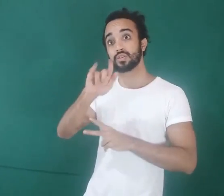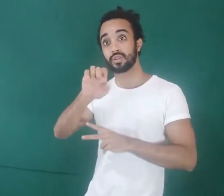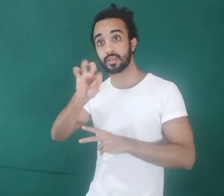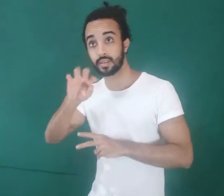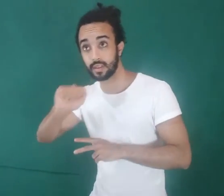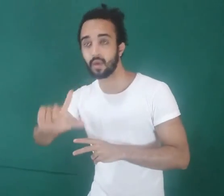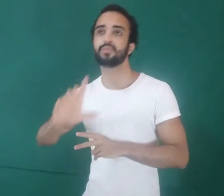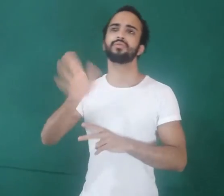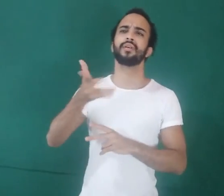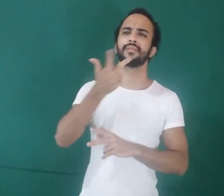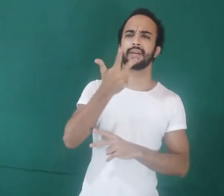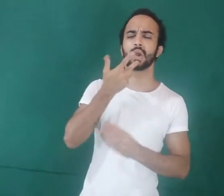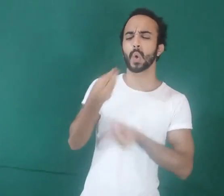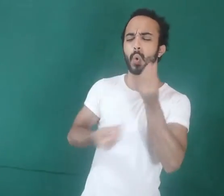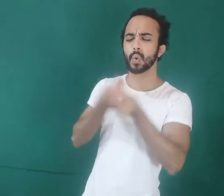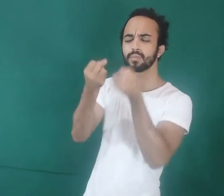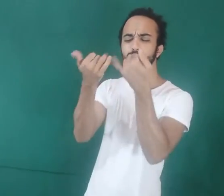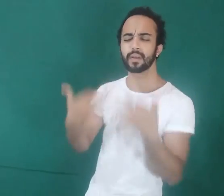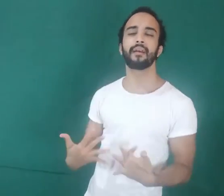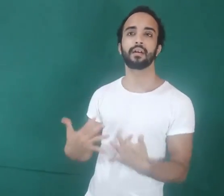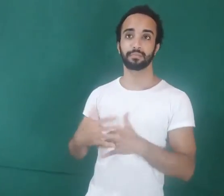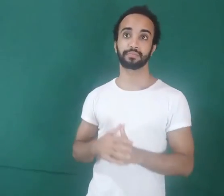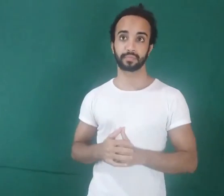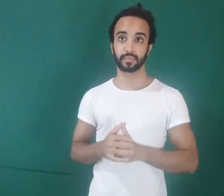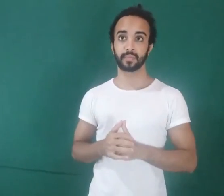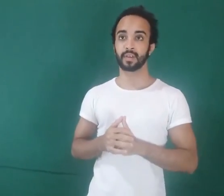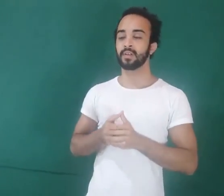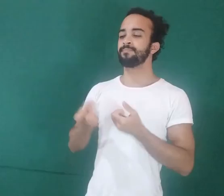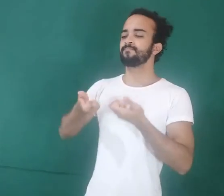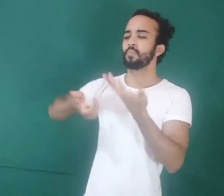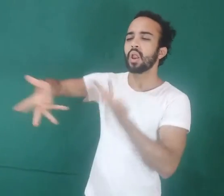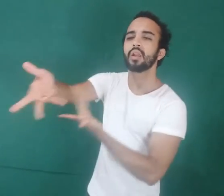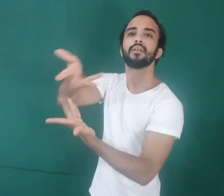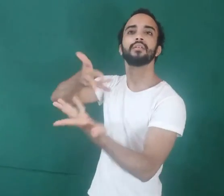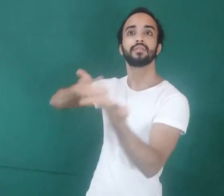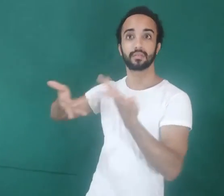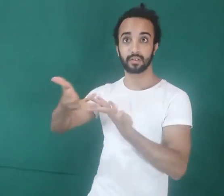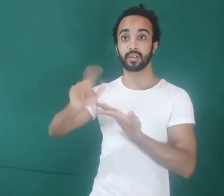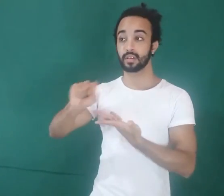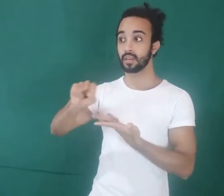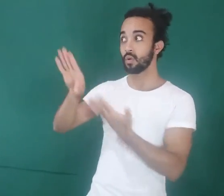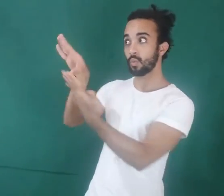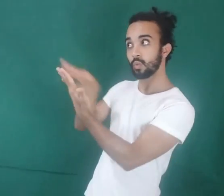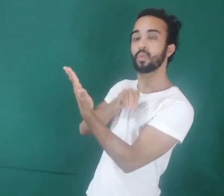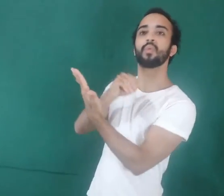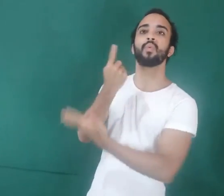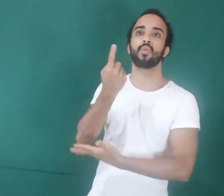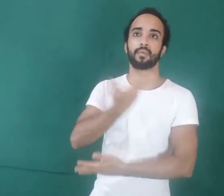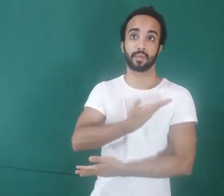penei muito sobre como explicar isso de uma maneira tão fluida, e dei uma hackeada na fala de um amigo meu, que